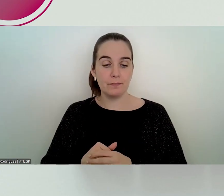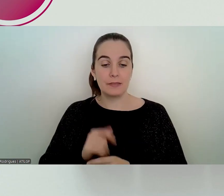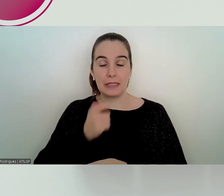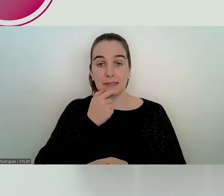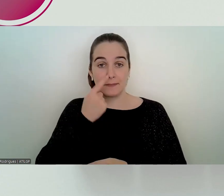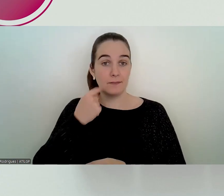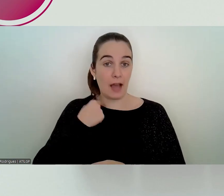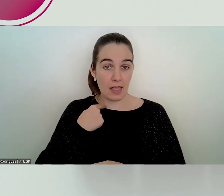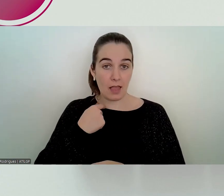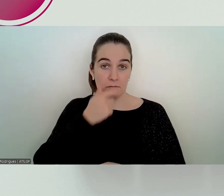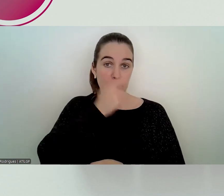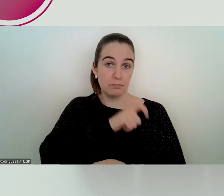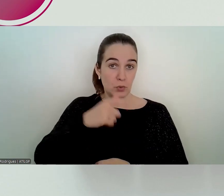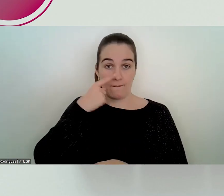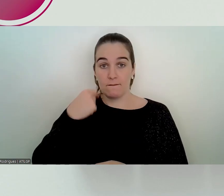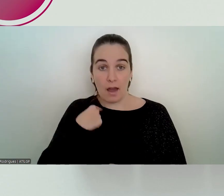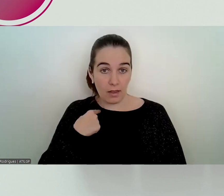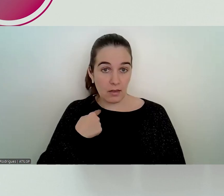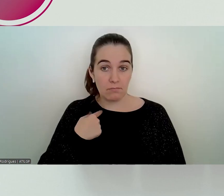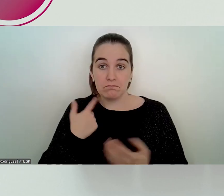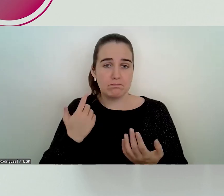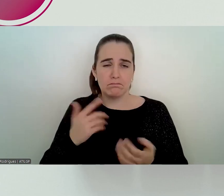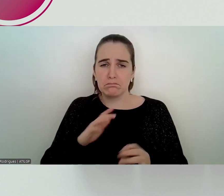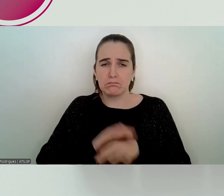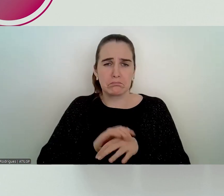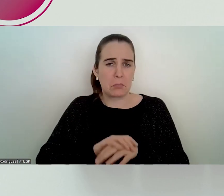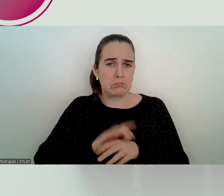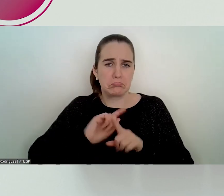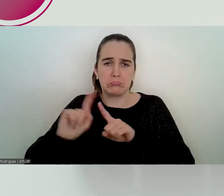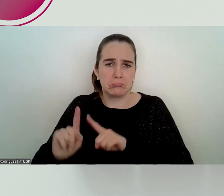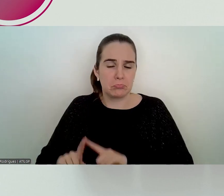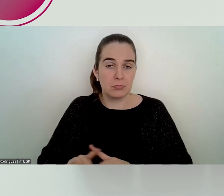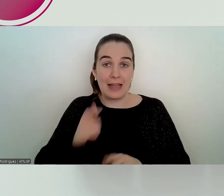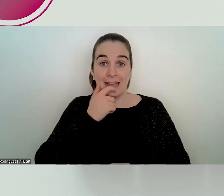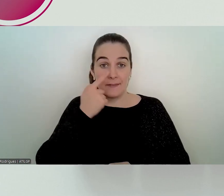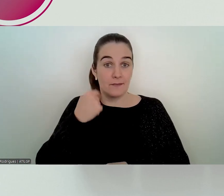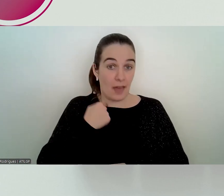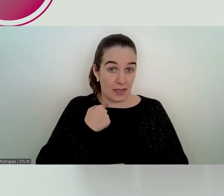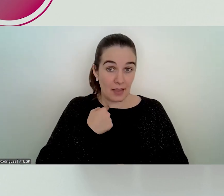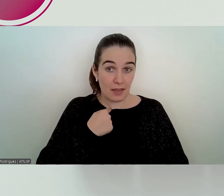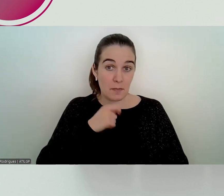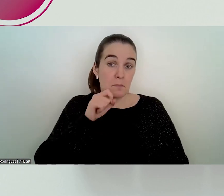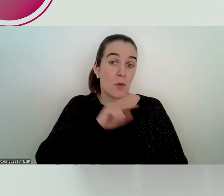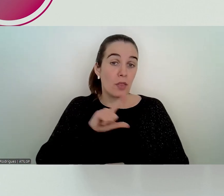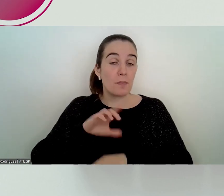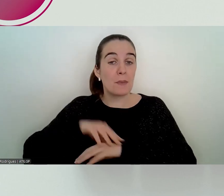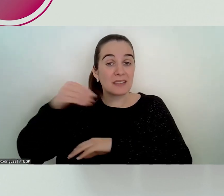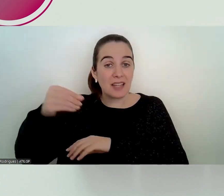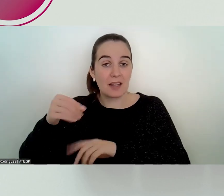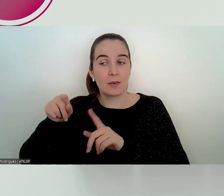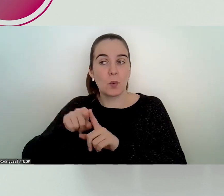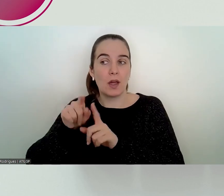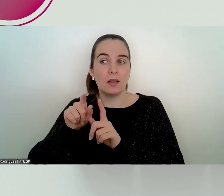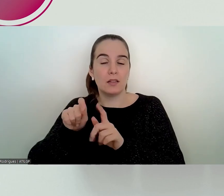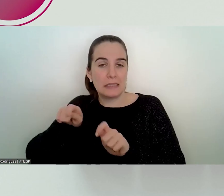falha humana, por qualquer motivo que seja, tudo isso poderá vir a ser utilizado, ampliado com